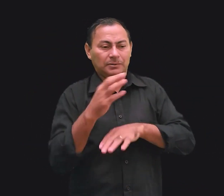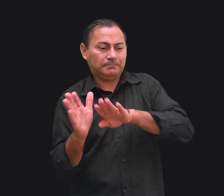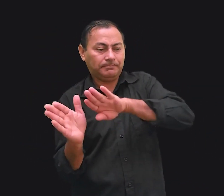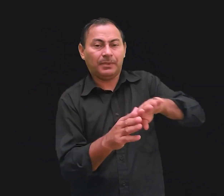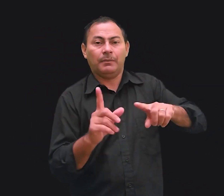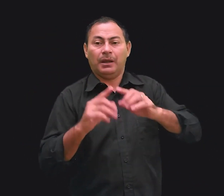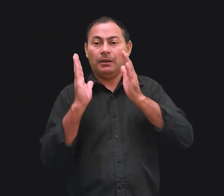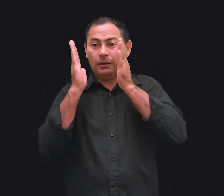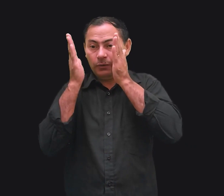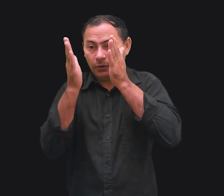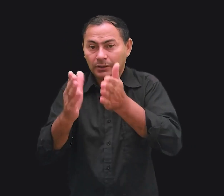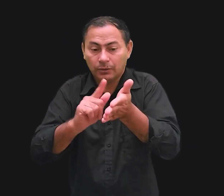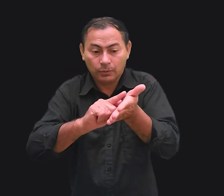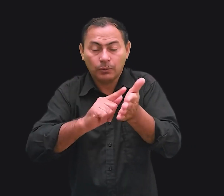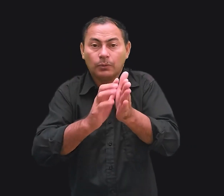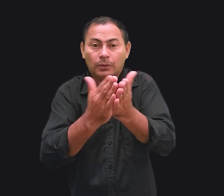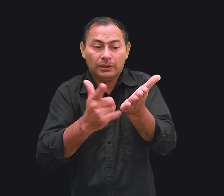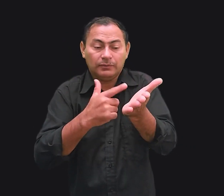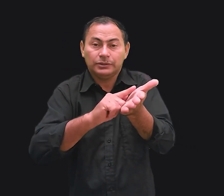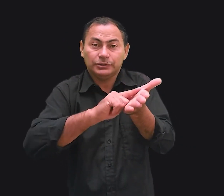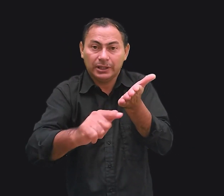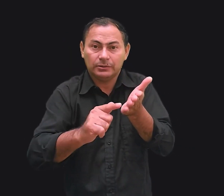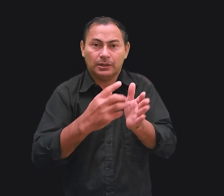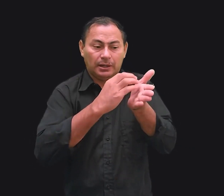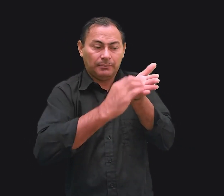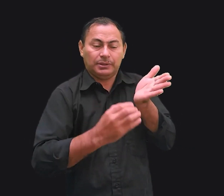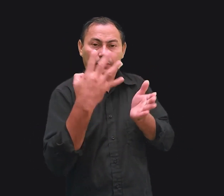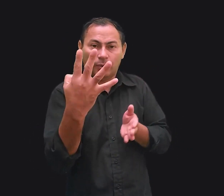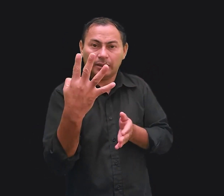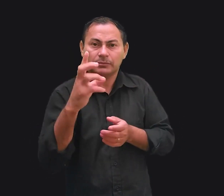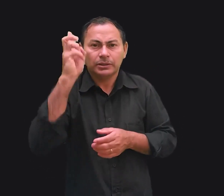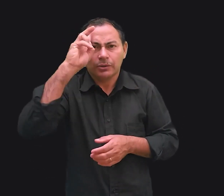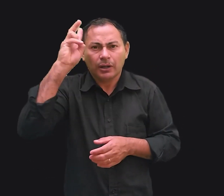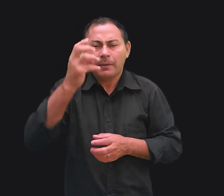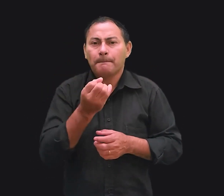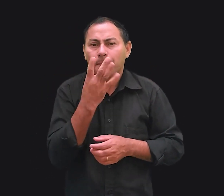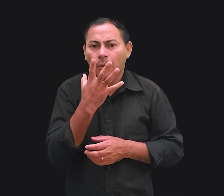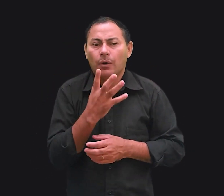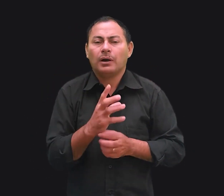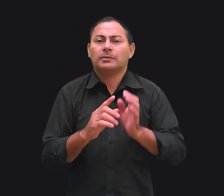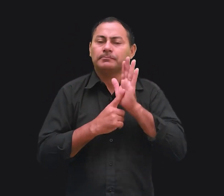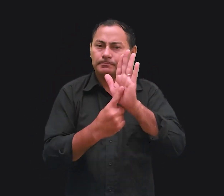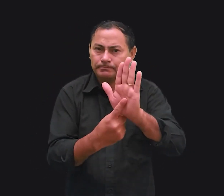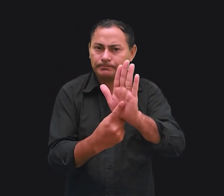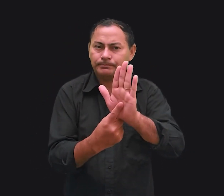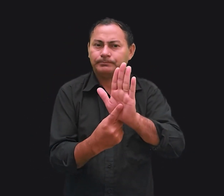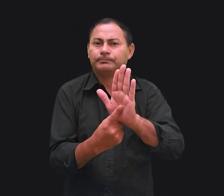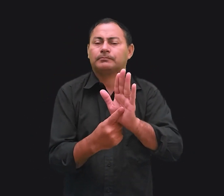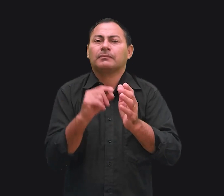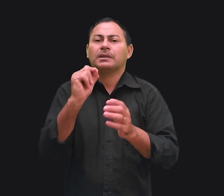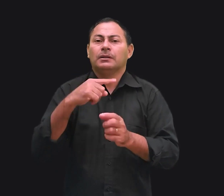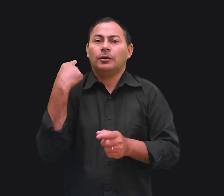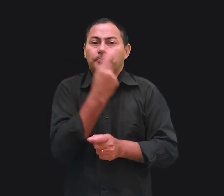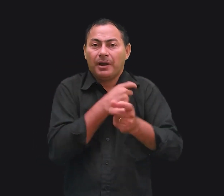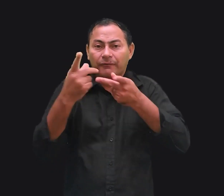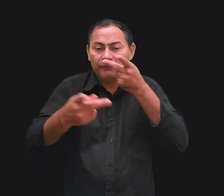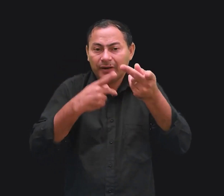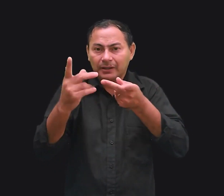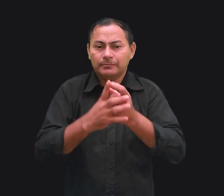maldade. Mas se voltarmos a Gênesis capítulo 4, encontramos uma história que serve como ilustração para o que estamos falando